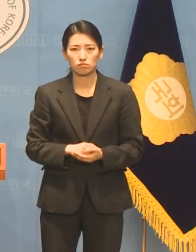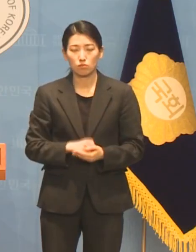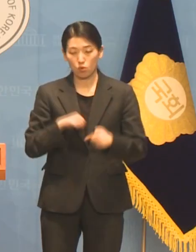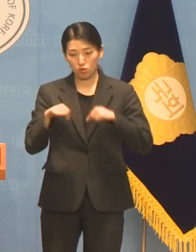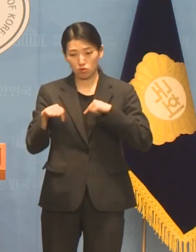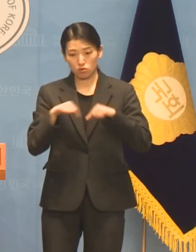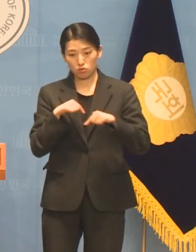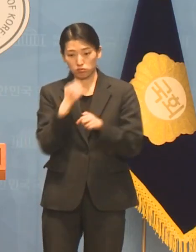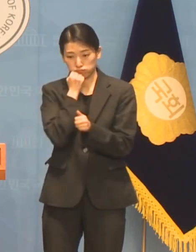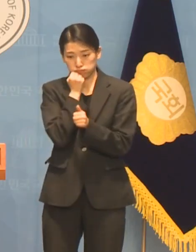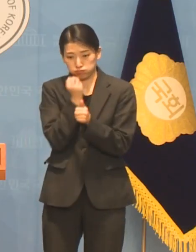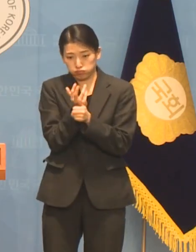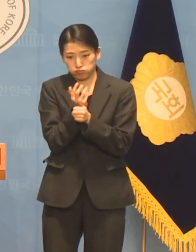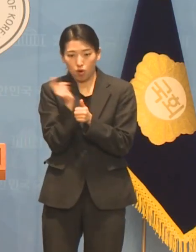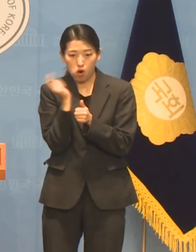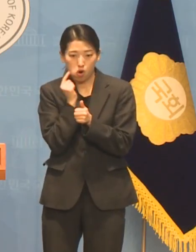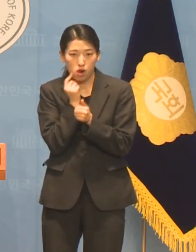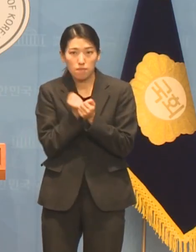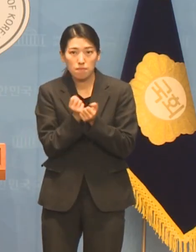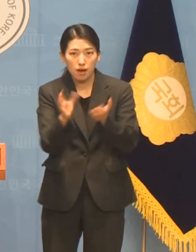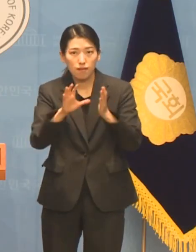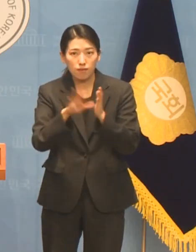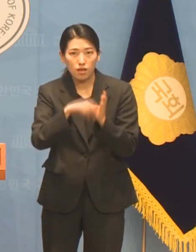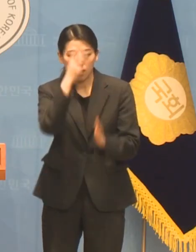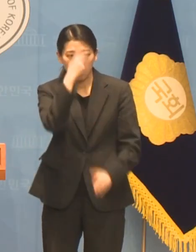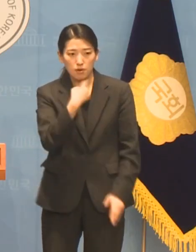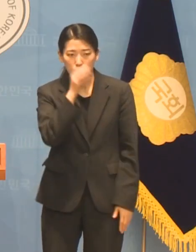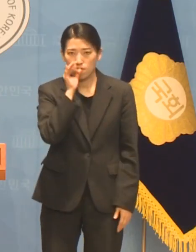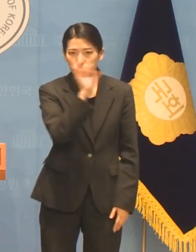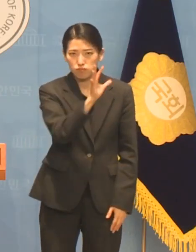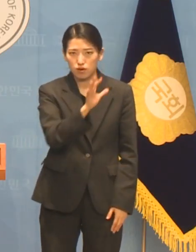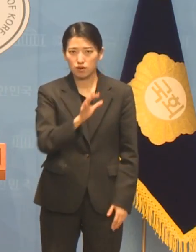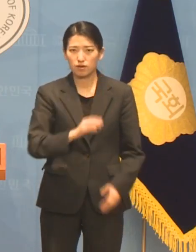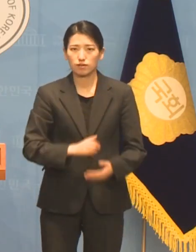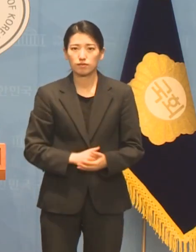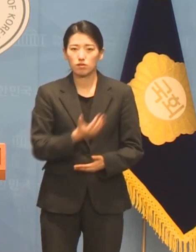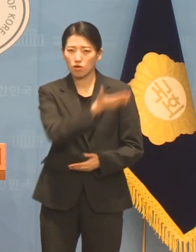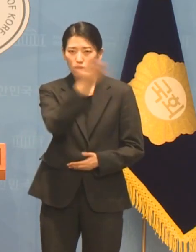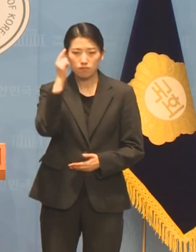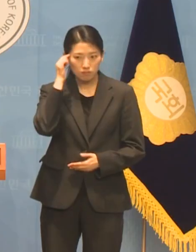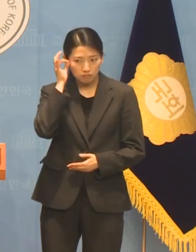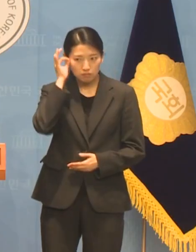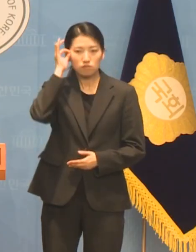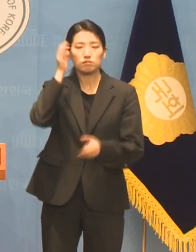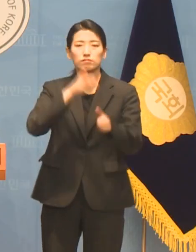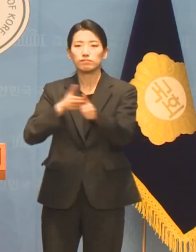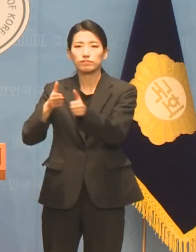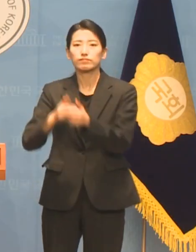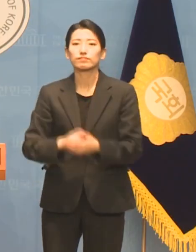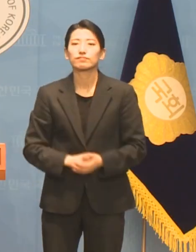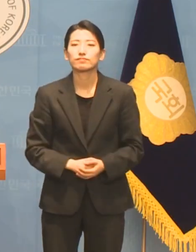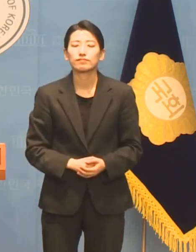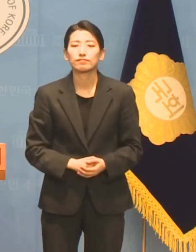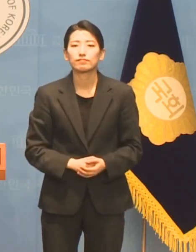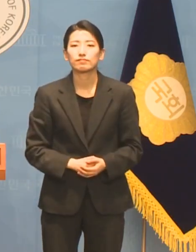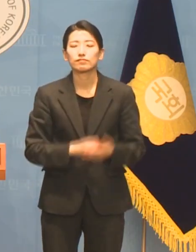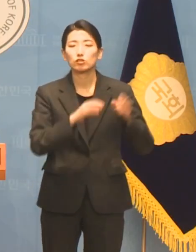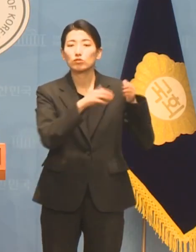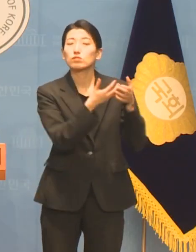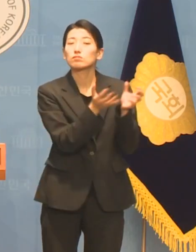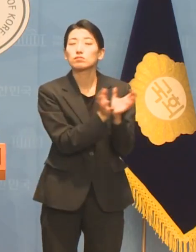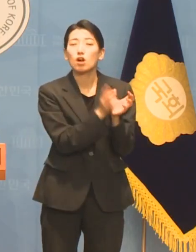유포가 결코 용납될 수 없음을 분명히 알리는 계기가 되기를 기대합니다. 국민의힘 거짓말 시리즈도 바로 보고드리겠습니다.